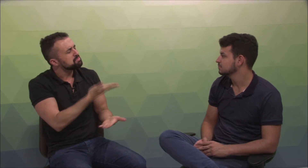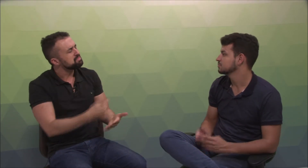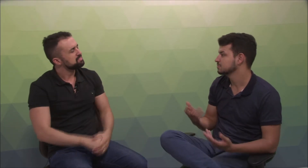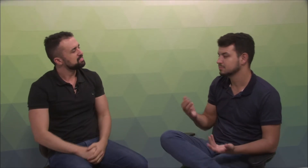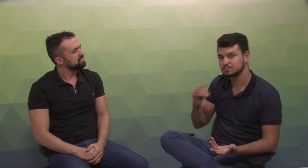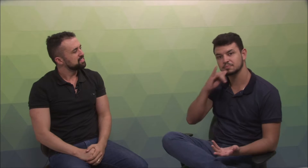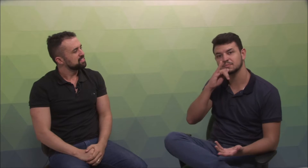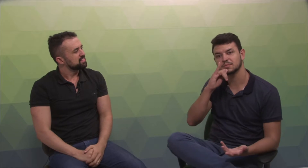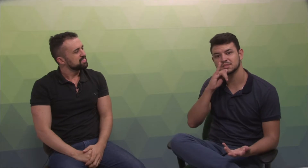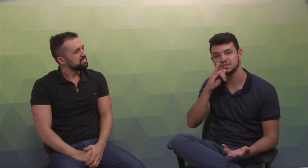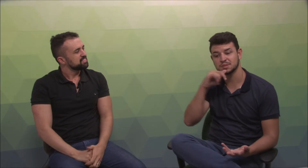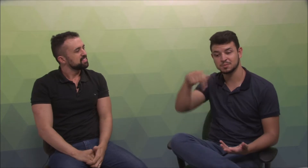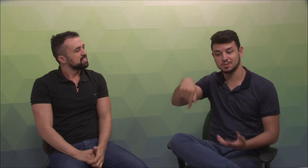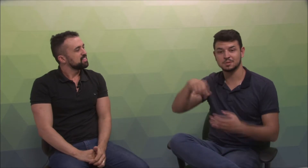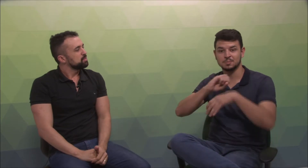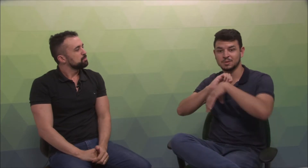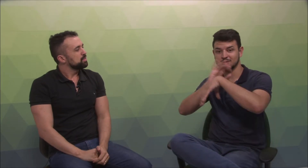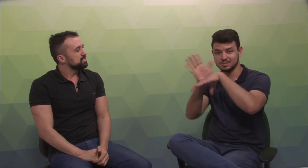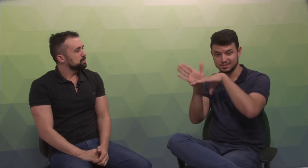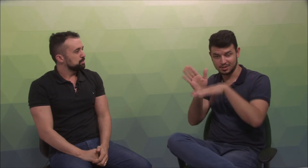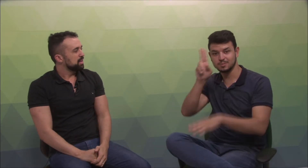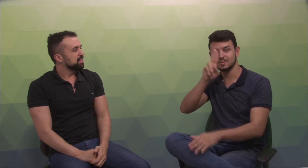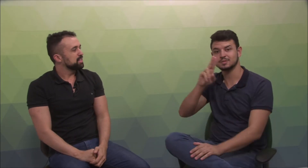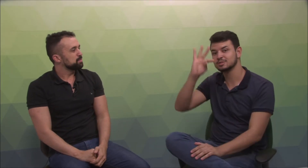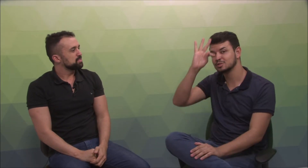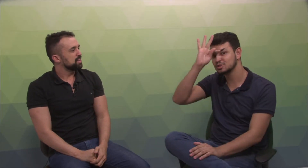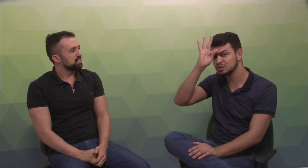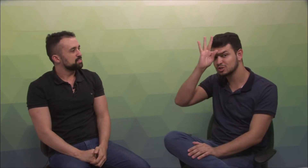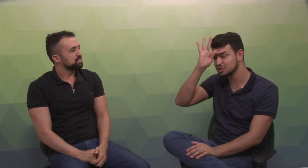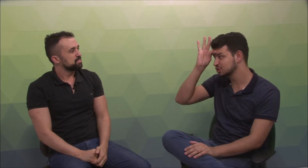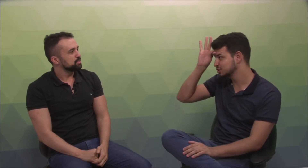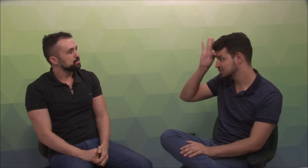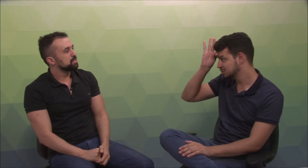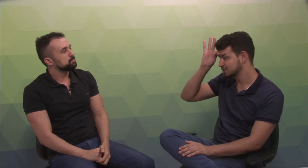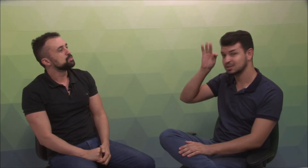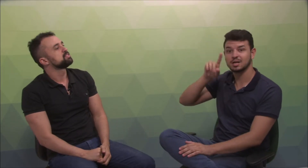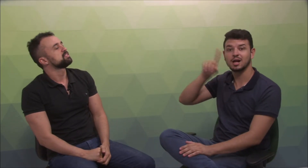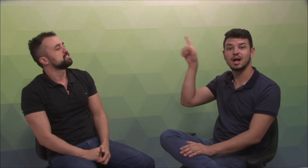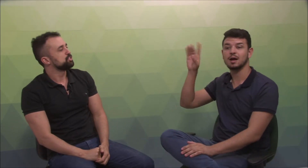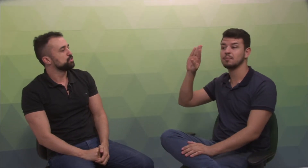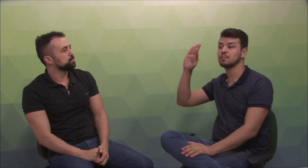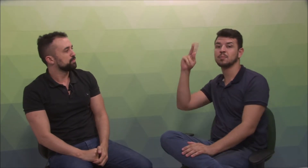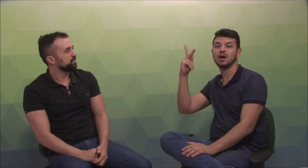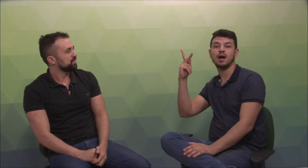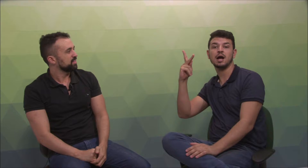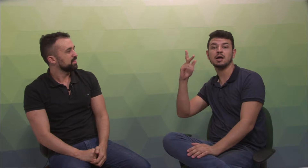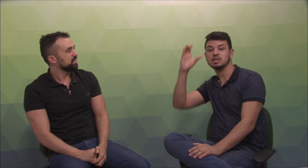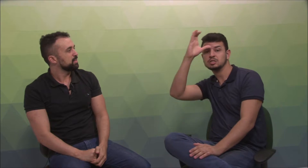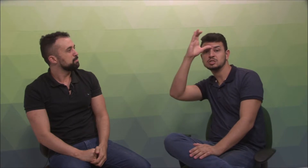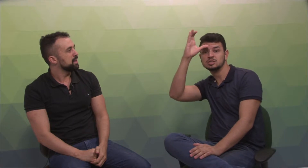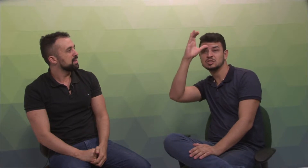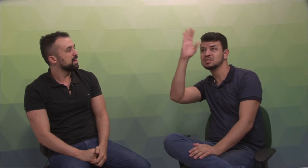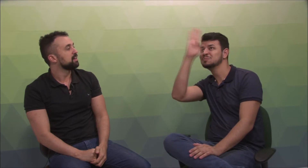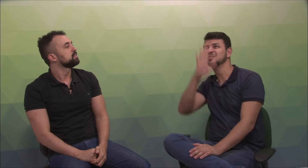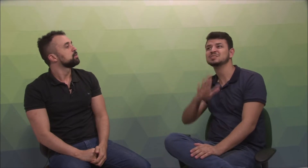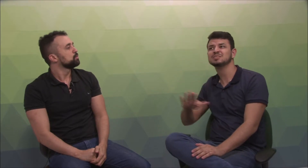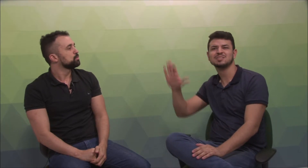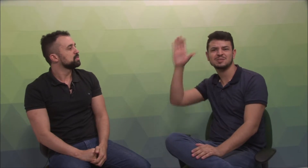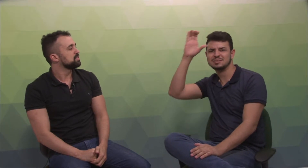Cita um exemplo em Libras. Por exemplo, aqui em Montes Claros, nós usamos tio. De BH, usa-se